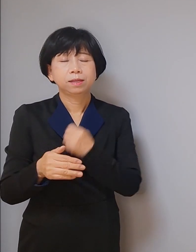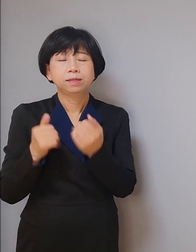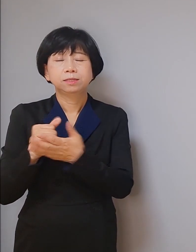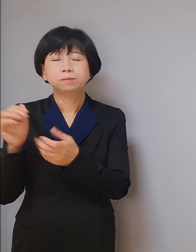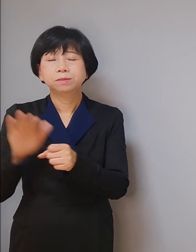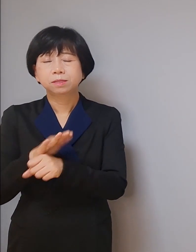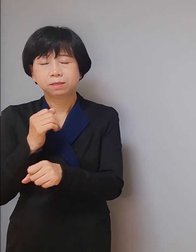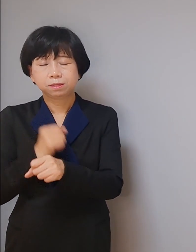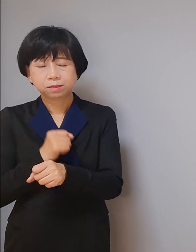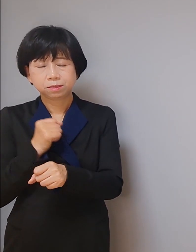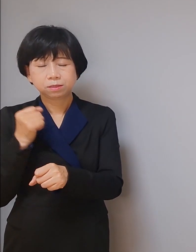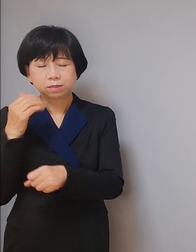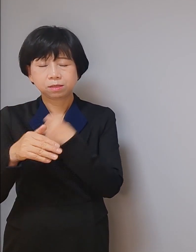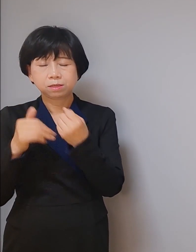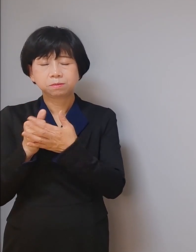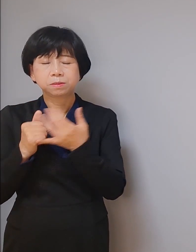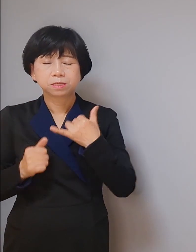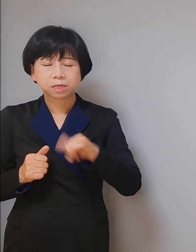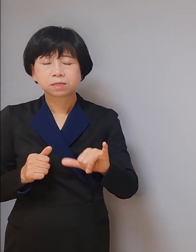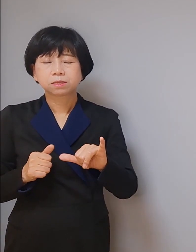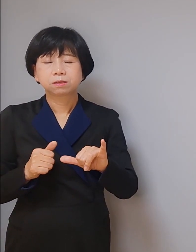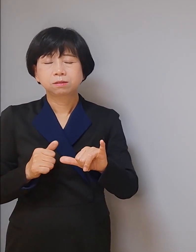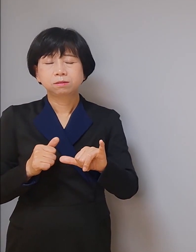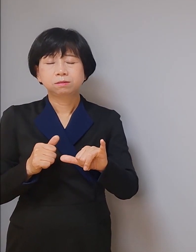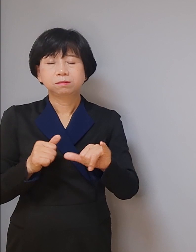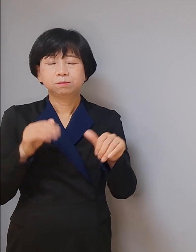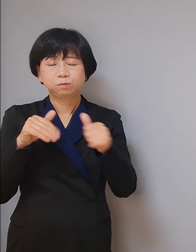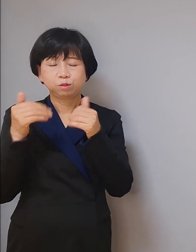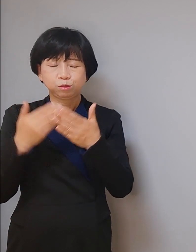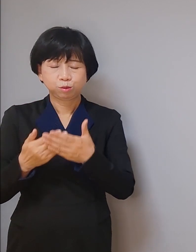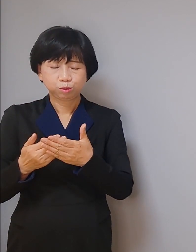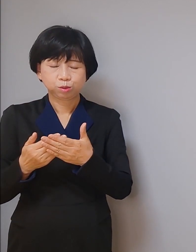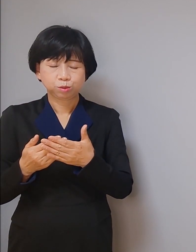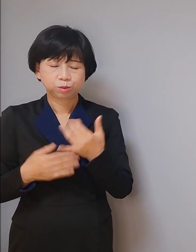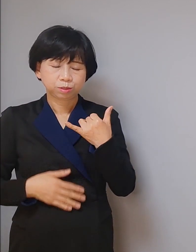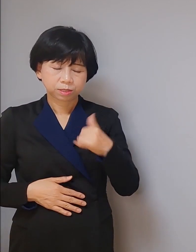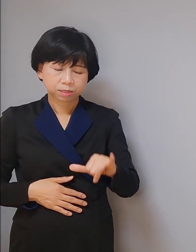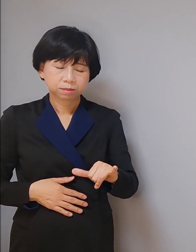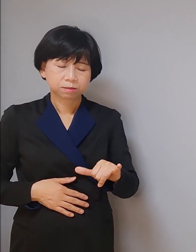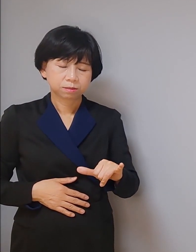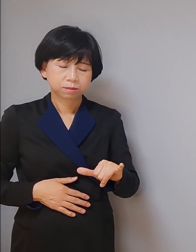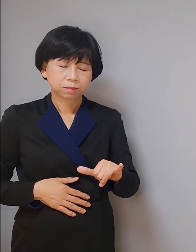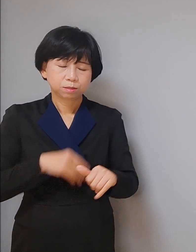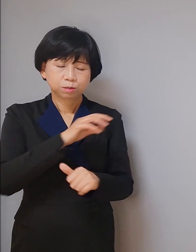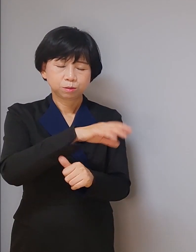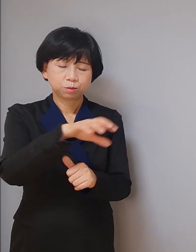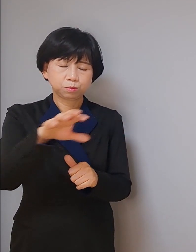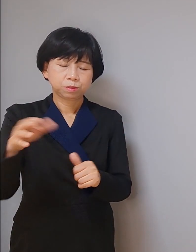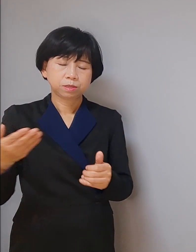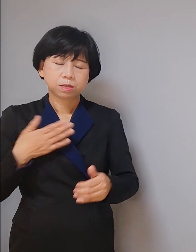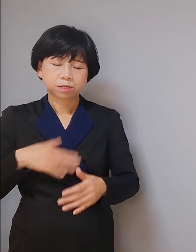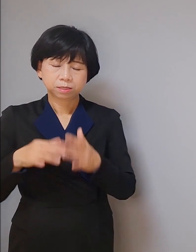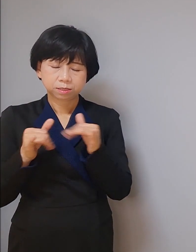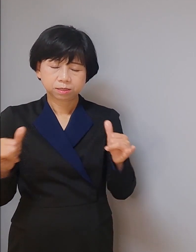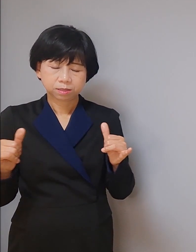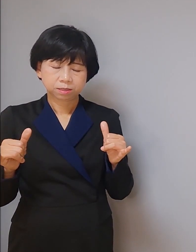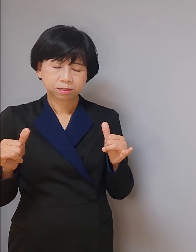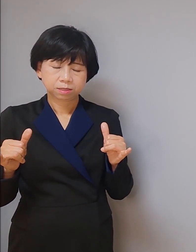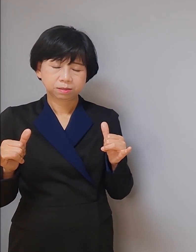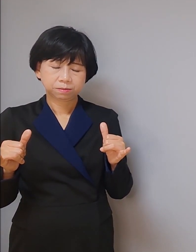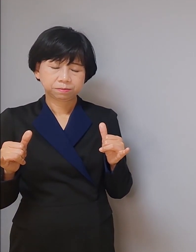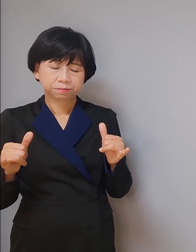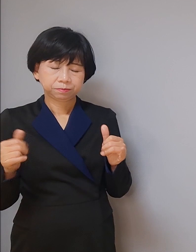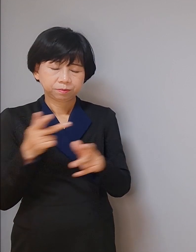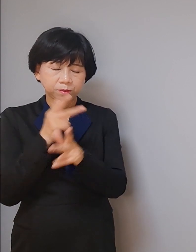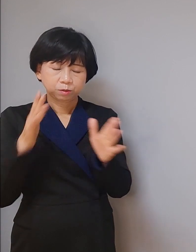사랑하셔서 하나님의 자녀로 삼아 주시고 또 우리의 자녀들, 또 우리 주변의 지인들, 우리가 한 주간